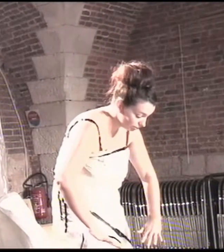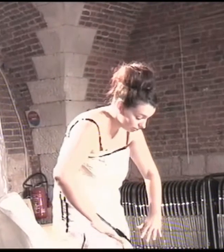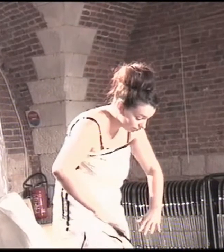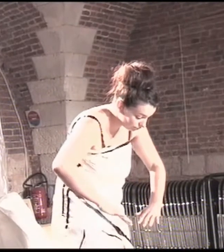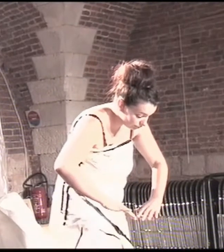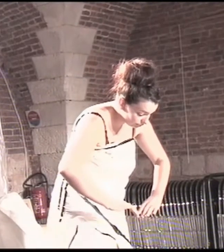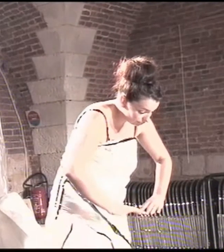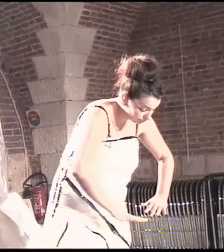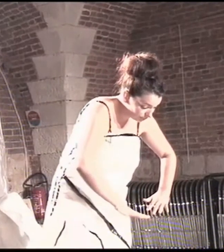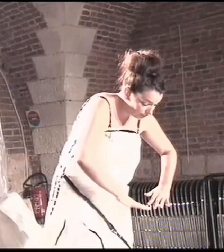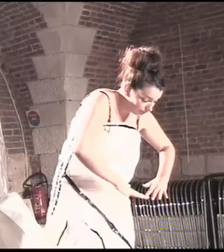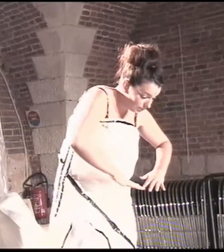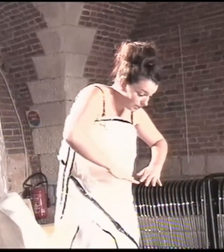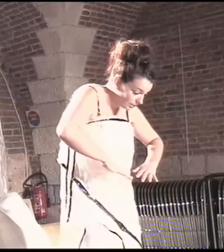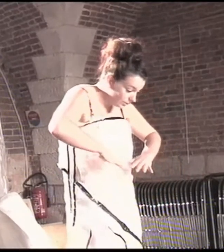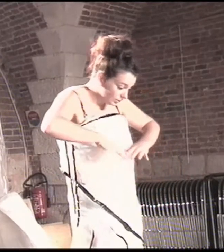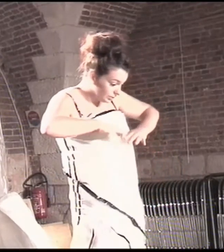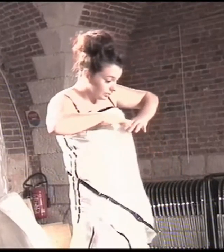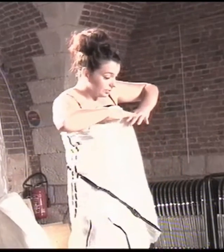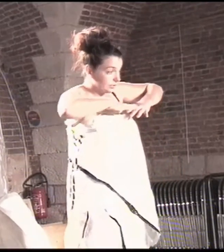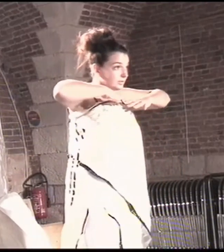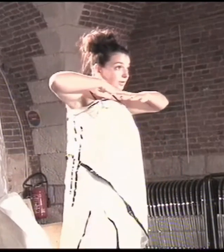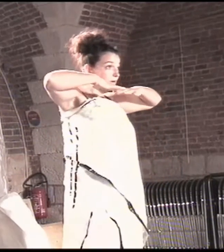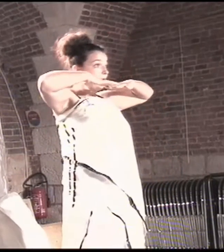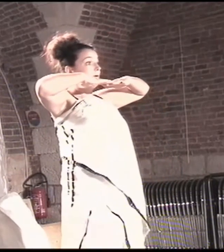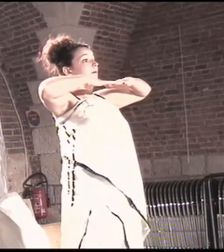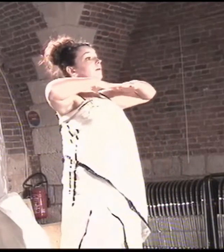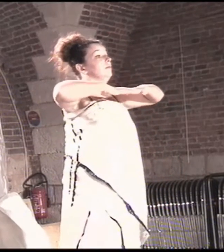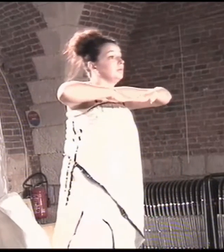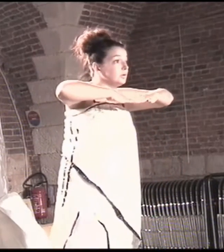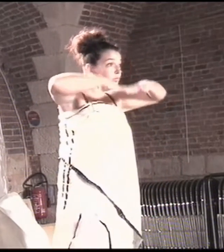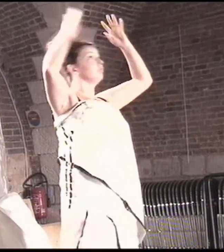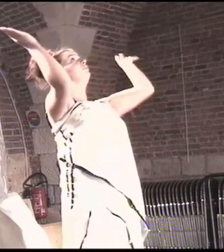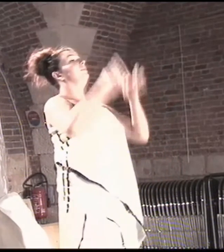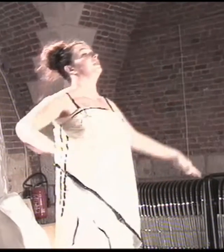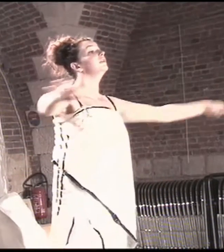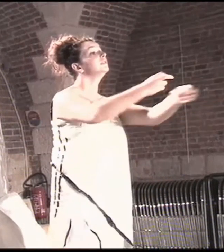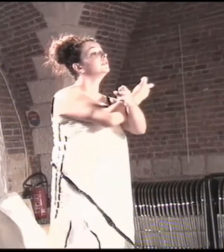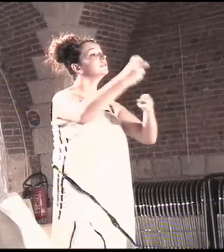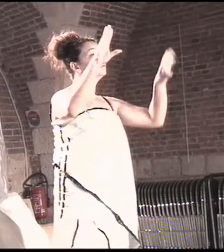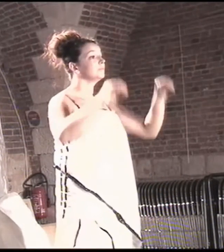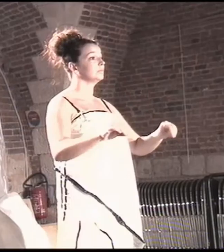son pays, les îles Maldives, pourraient bien être rayées de la carte, tout simplement.